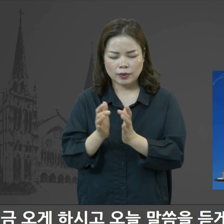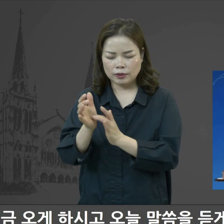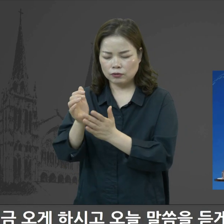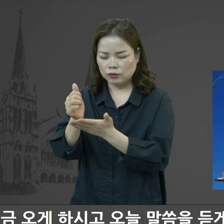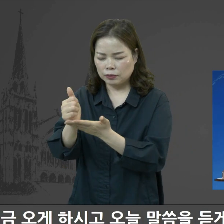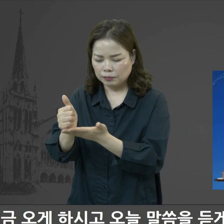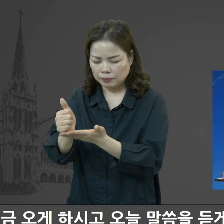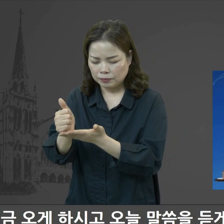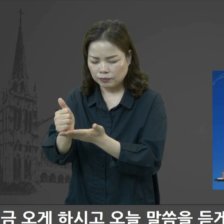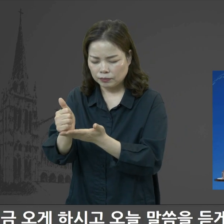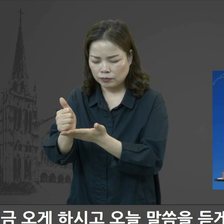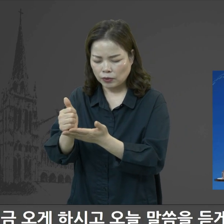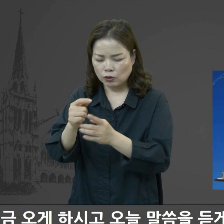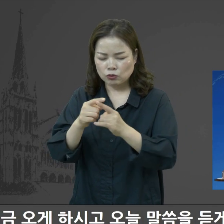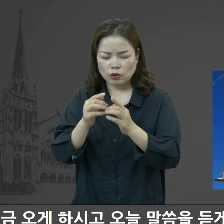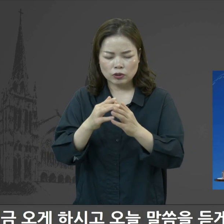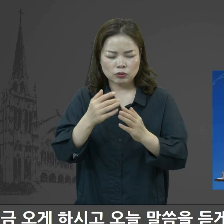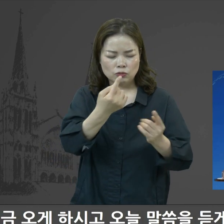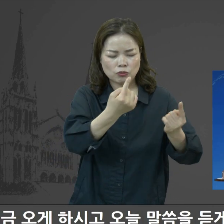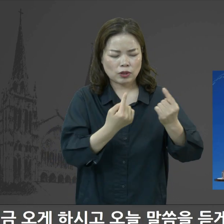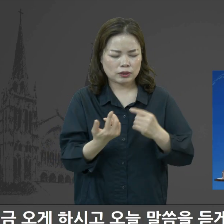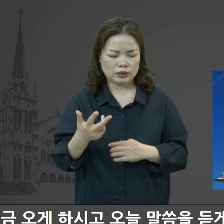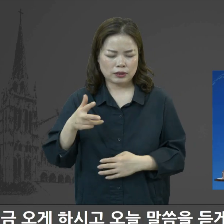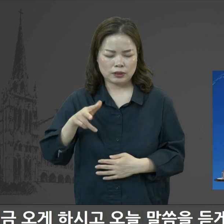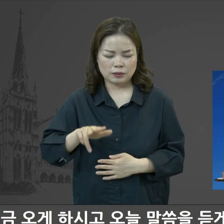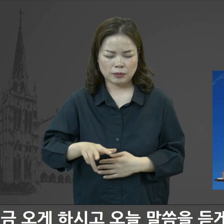예수님, 교회는 왔지만